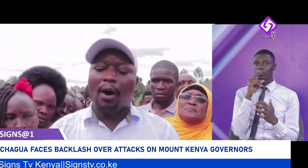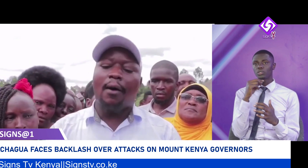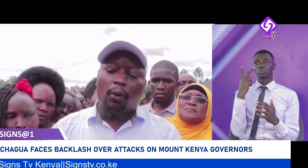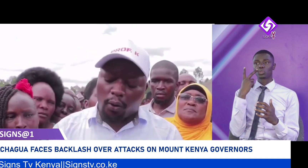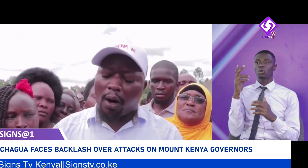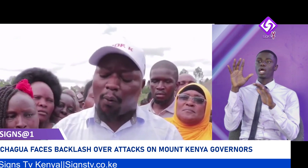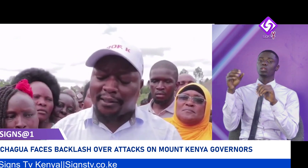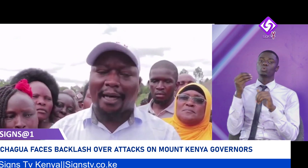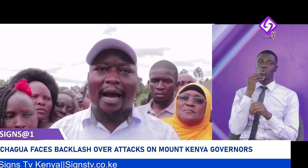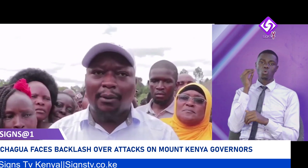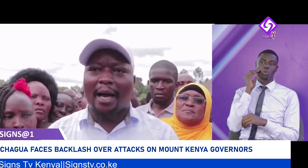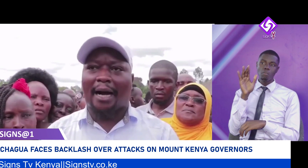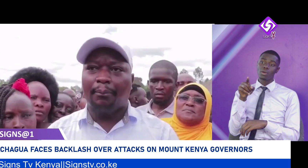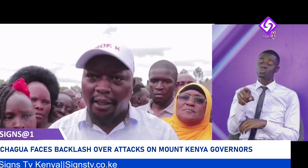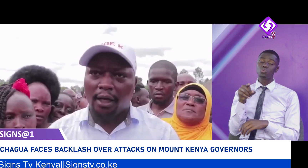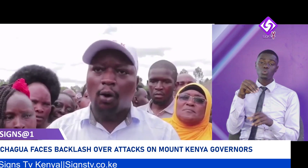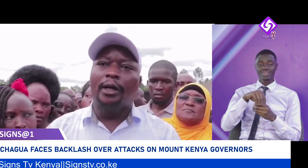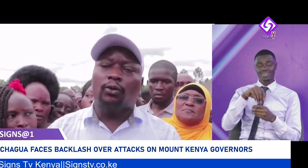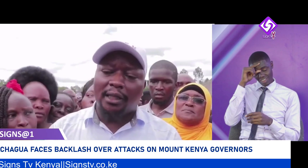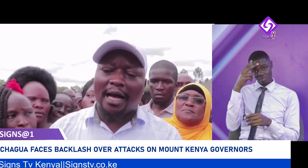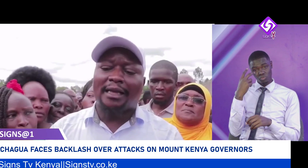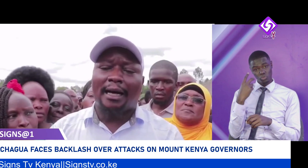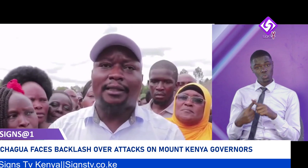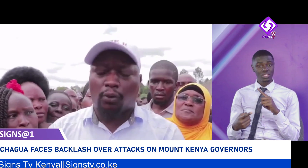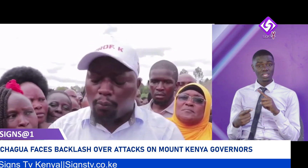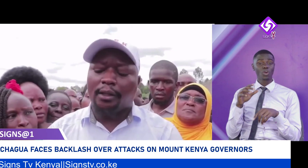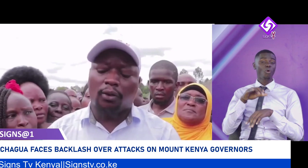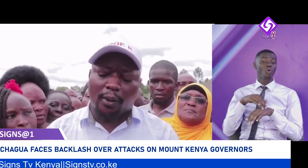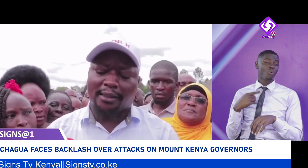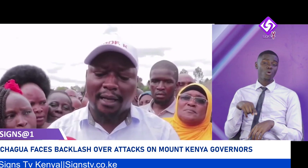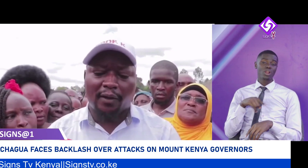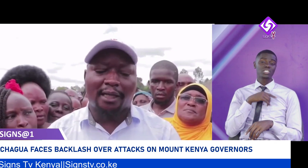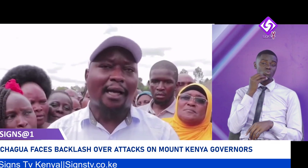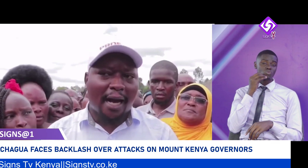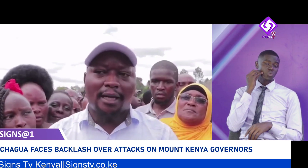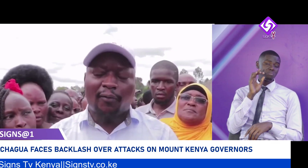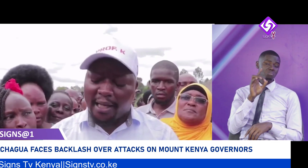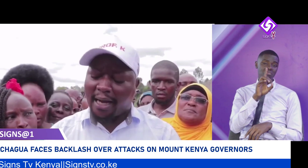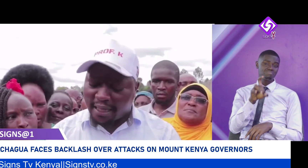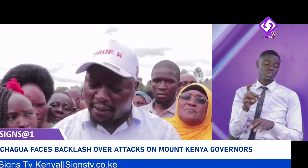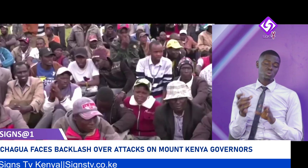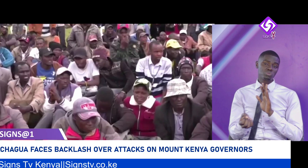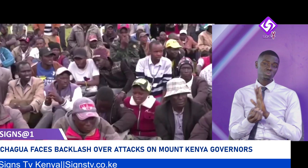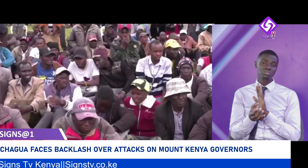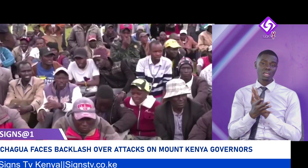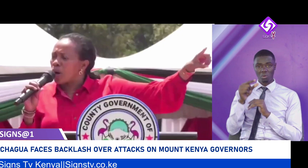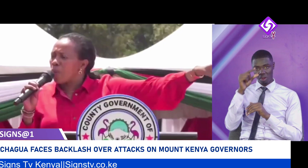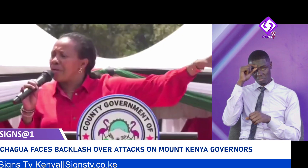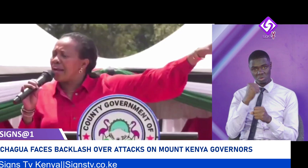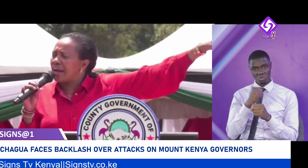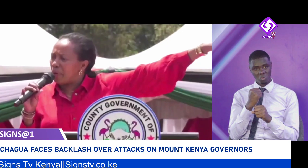Wewe ulikuwa kwa serikali miaka 2, ulituita hata siku moja utuelezee vile serikali inafanya kazi. Sasa akishindwa kupigana na